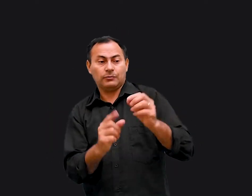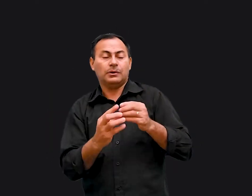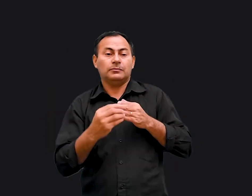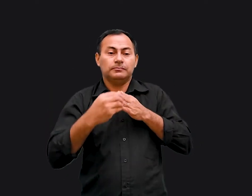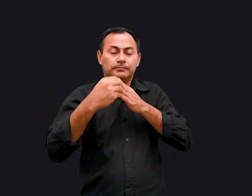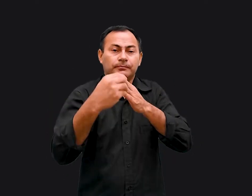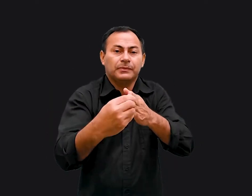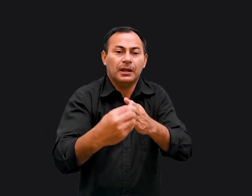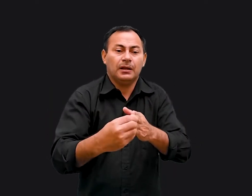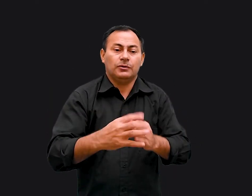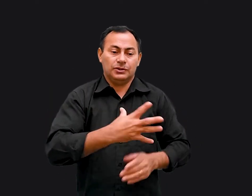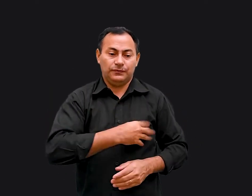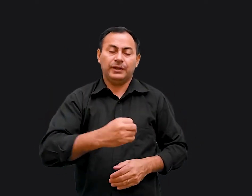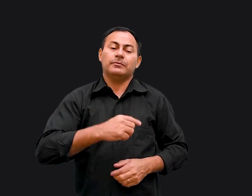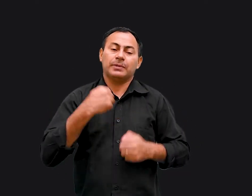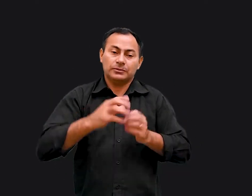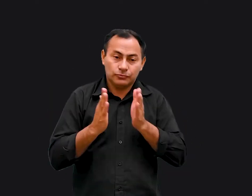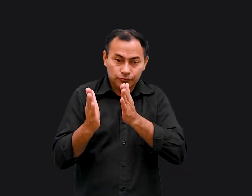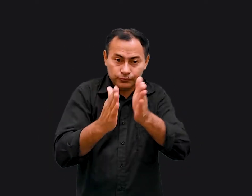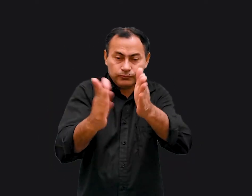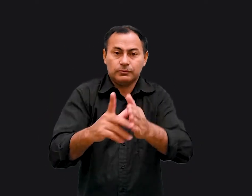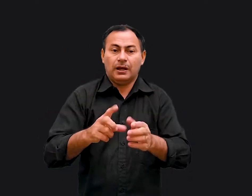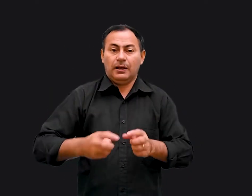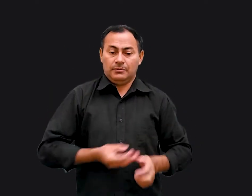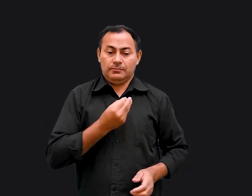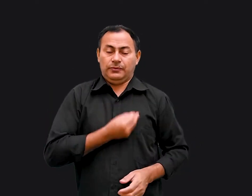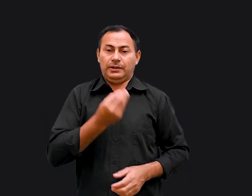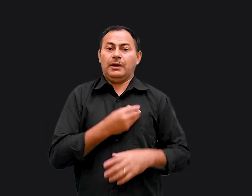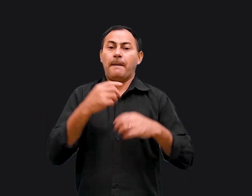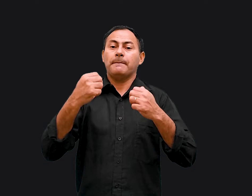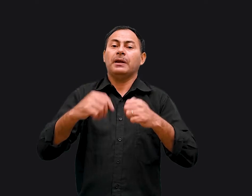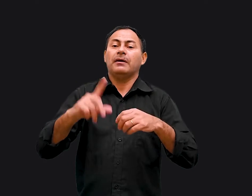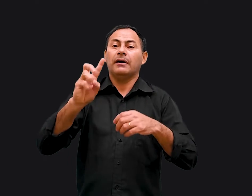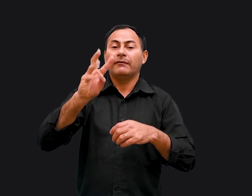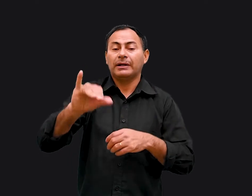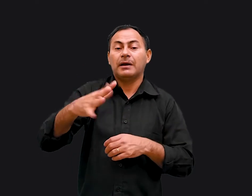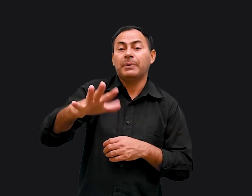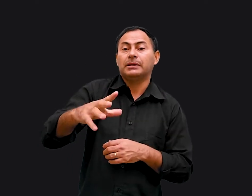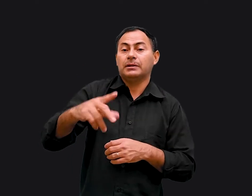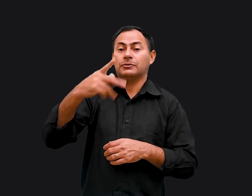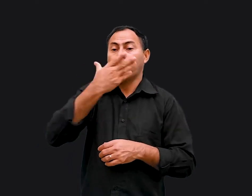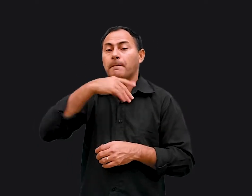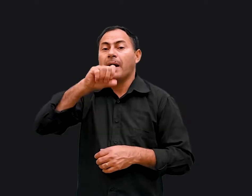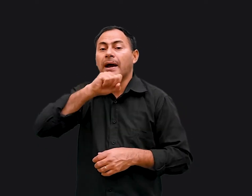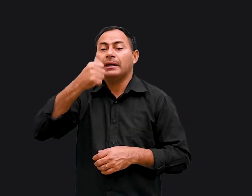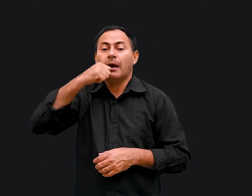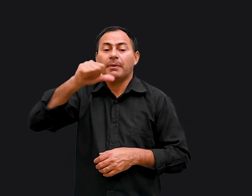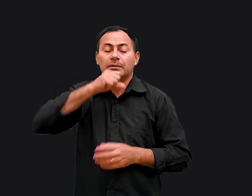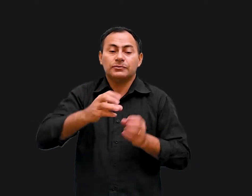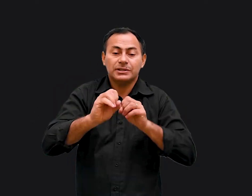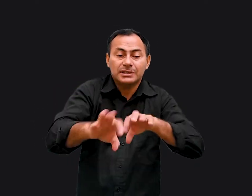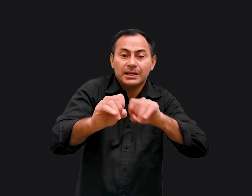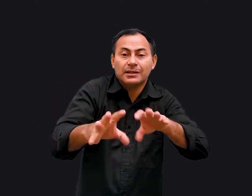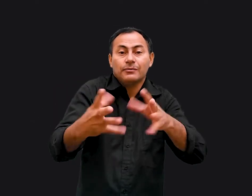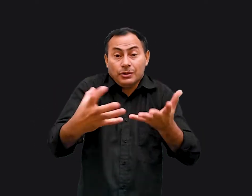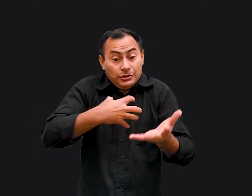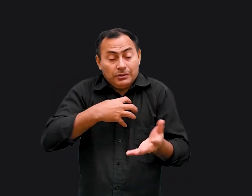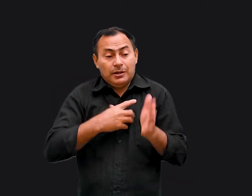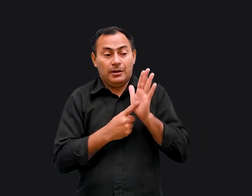crianças precisam para caminhar na sua vida dependem dos arcos de onde são lançados. Isso é o que representa o